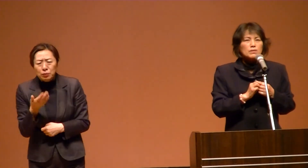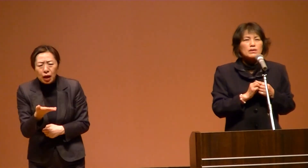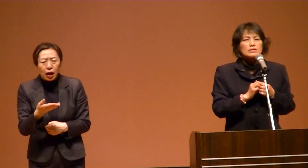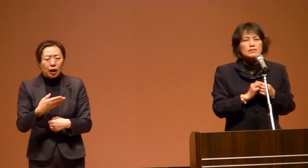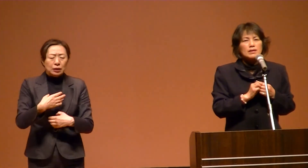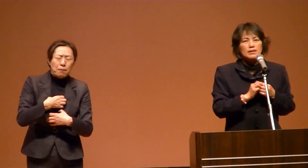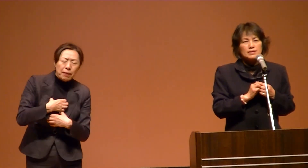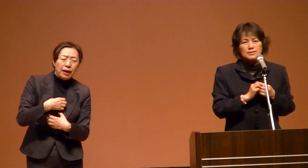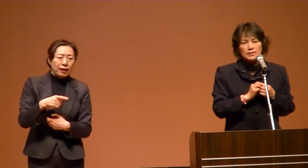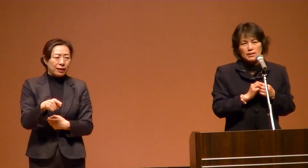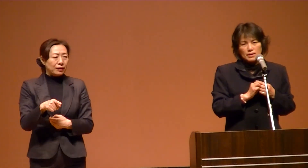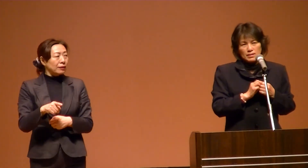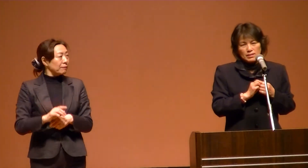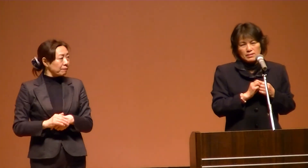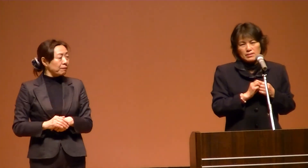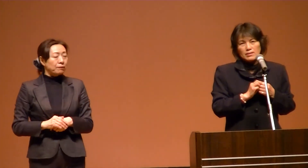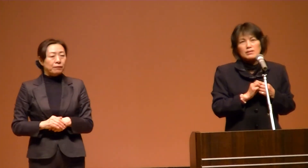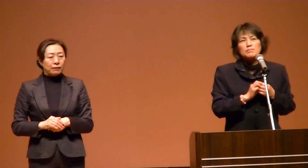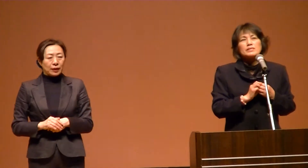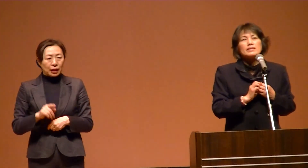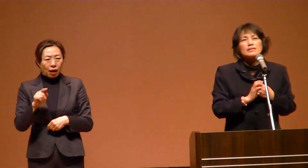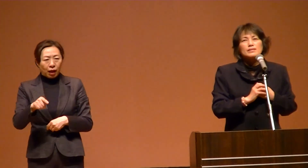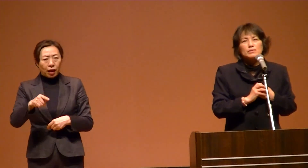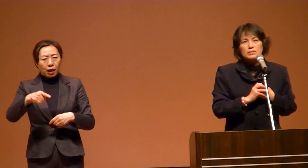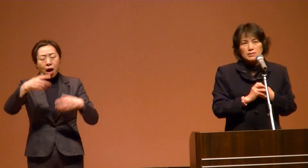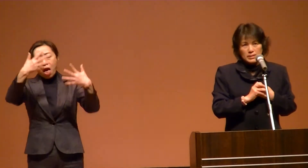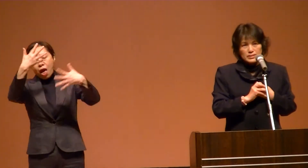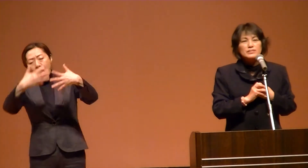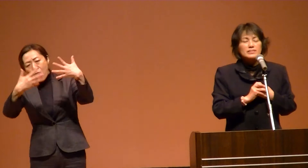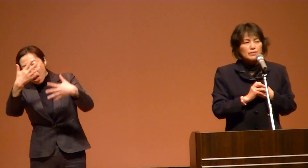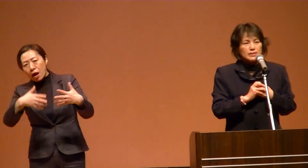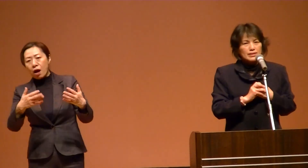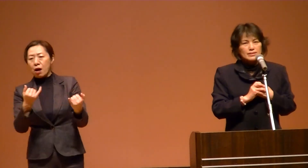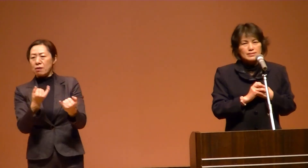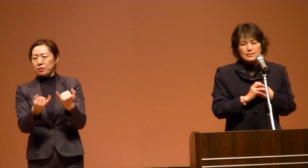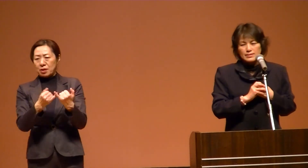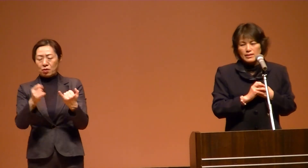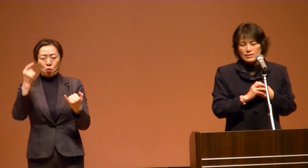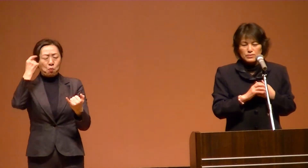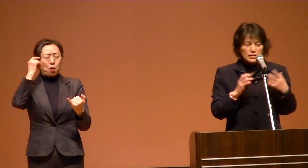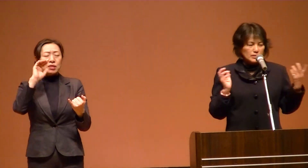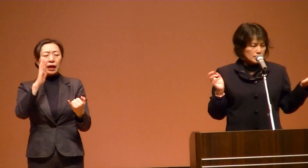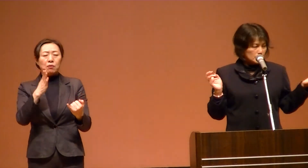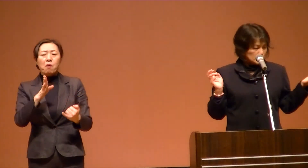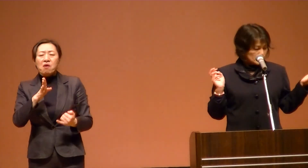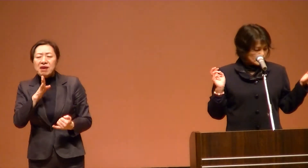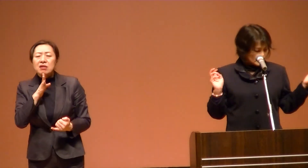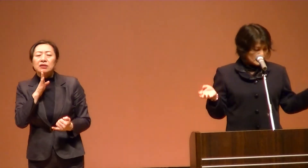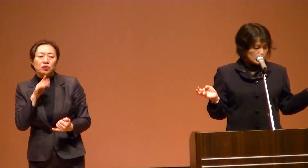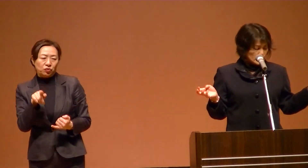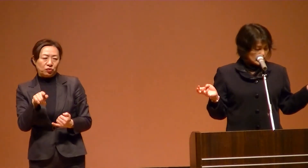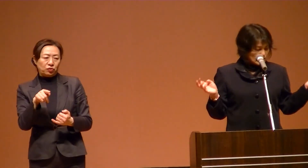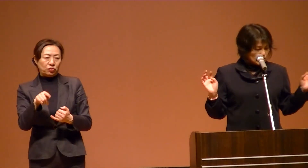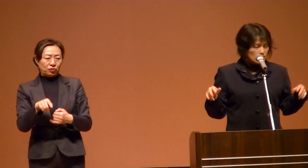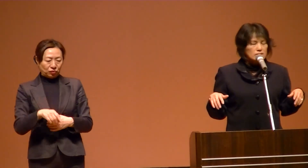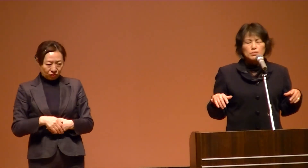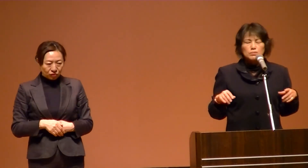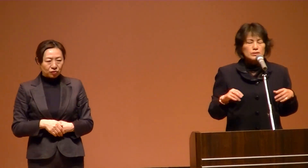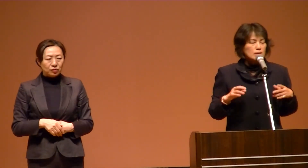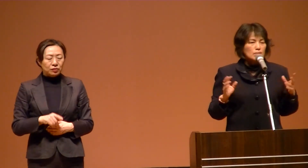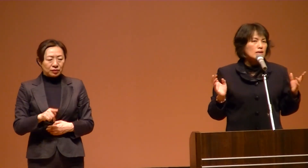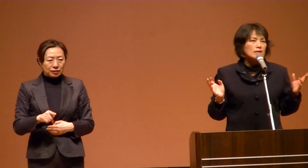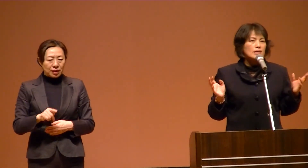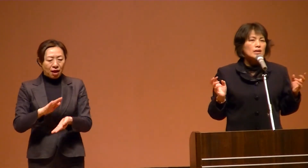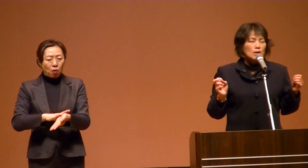はあ、これって映画みたいだけど現実だよなって。それで先生とかナース